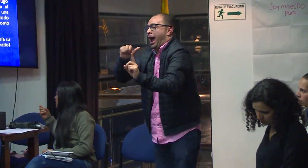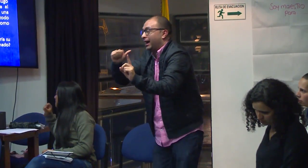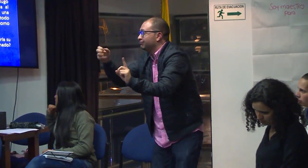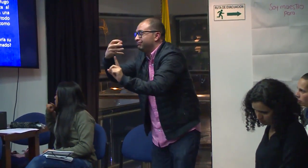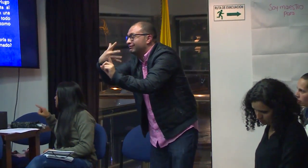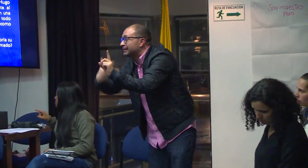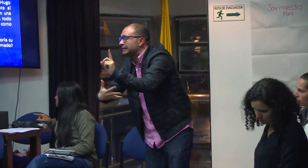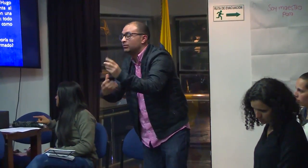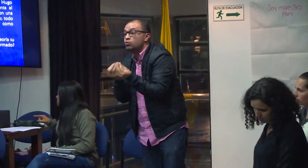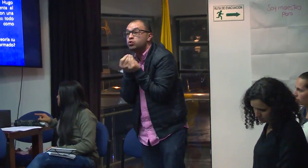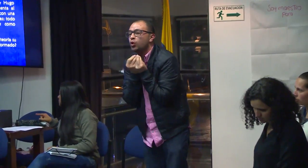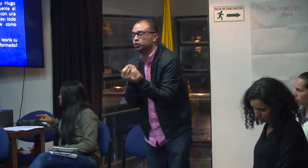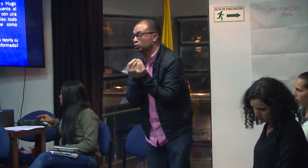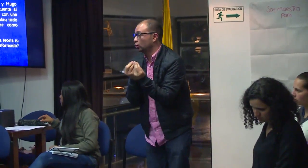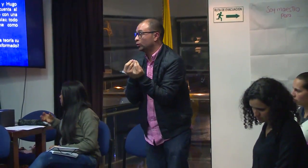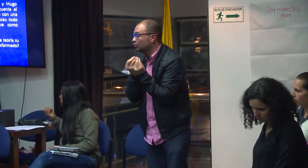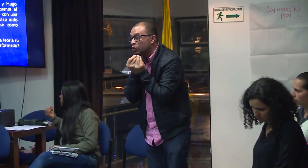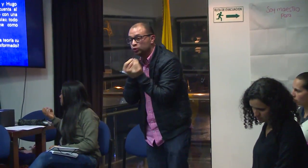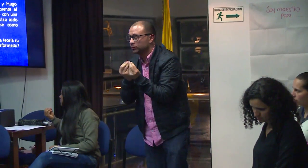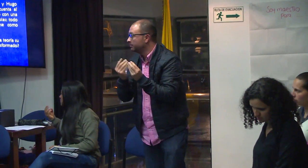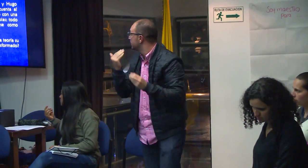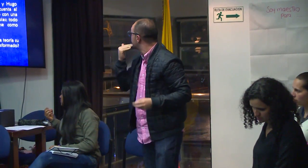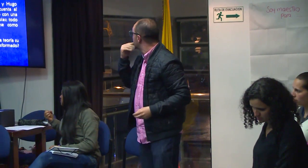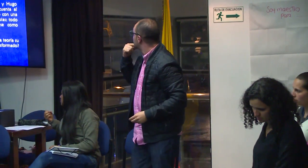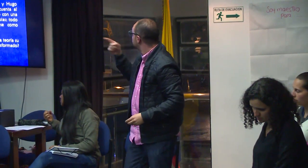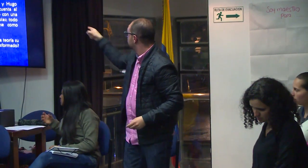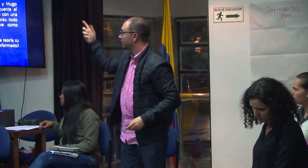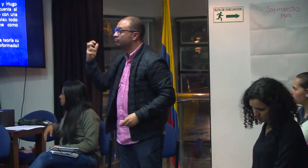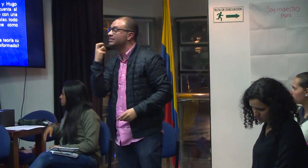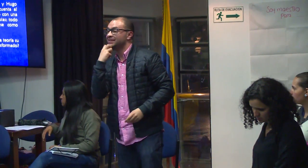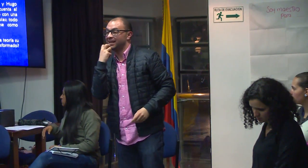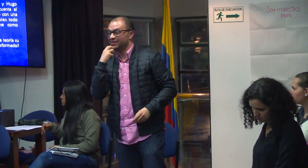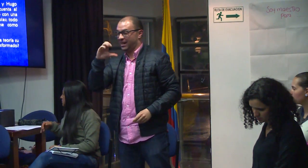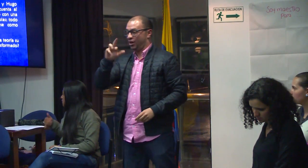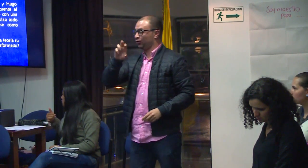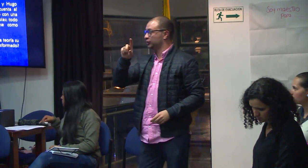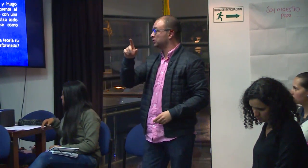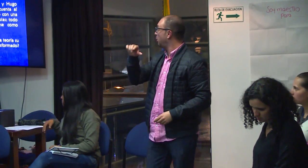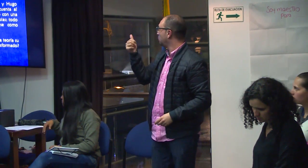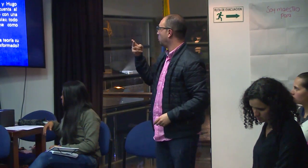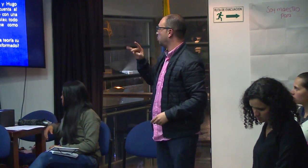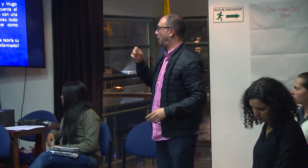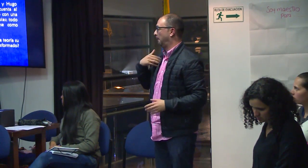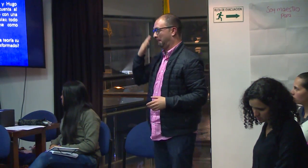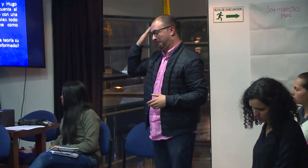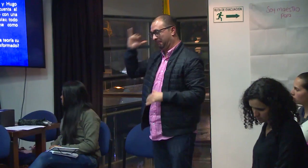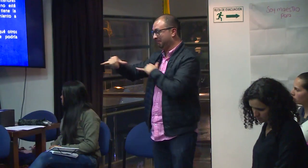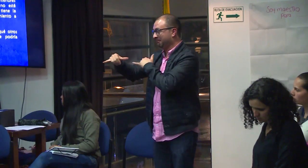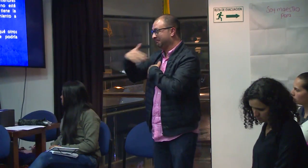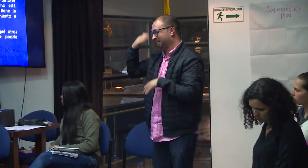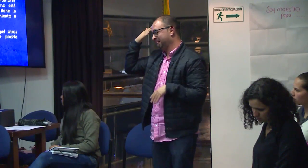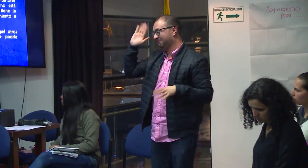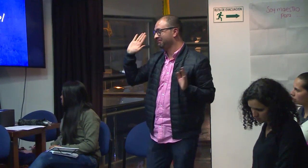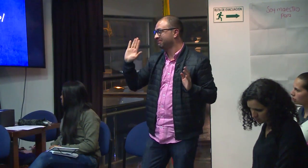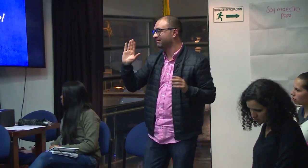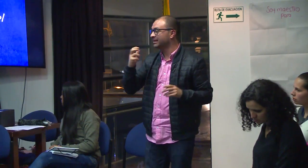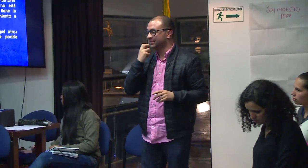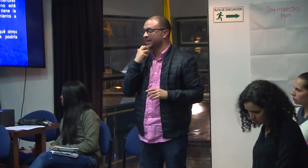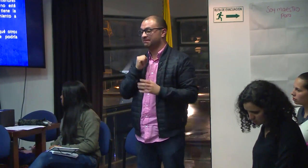consecuencias y muy seguramente muchas causas y muchas consecuencias, porque no es algo tan simple y por eso el profesor pues